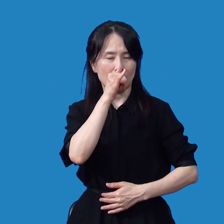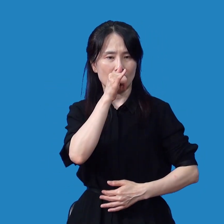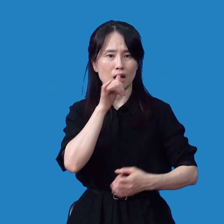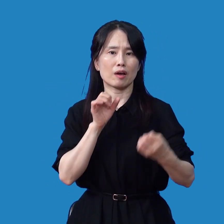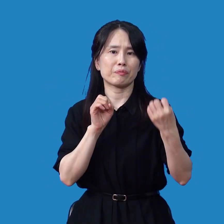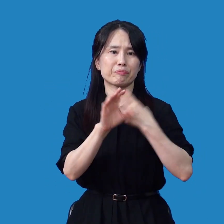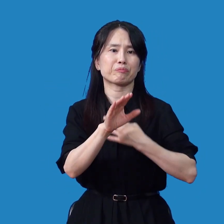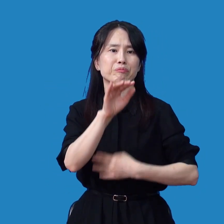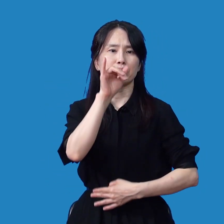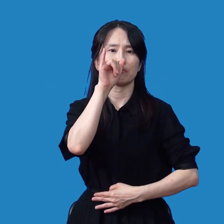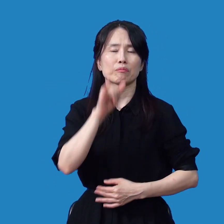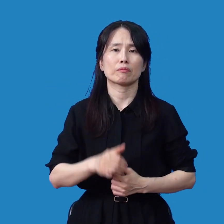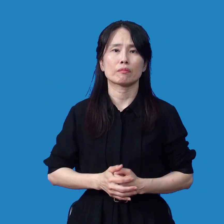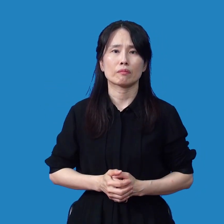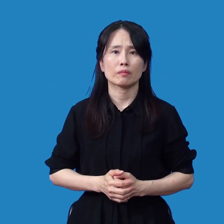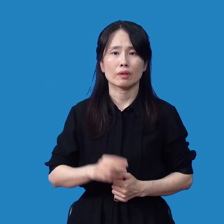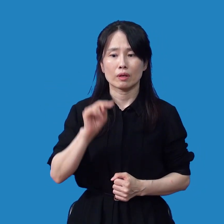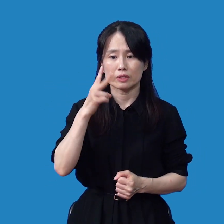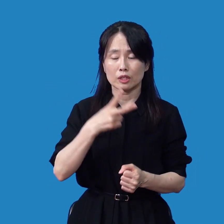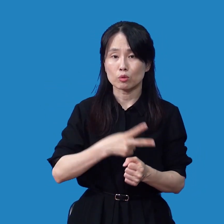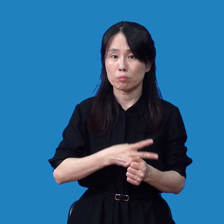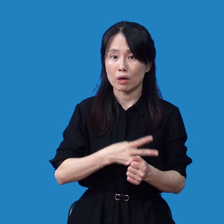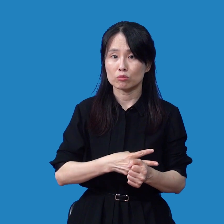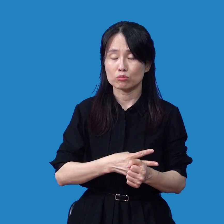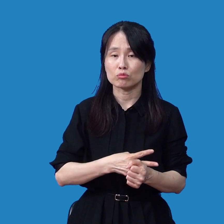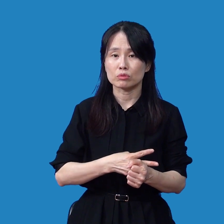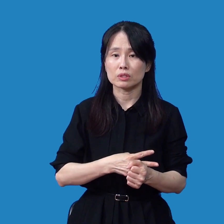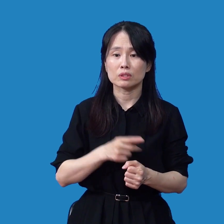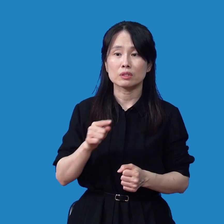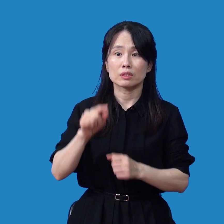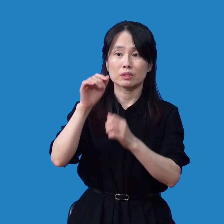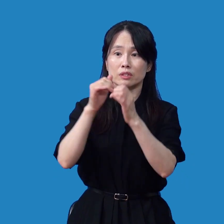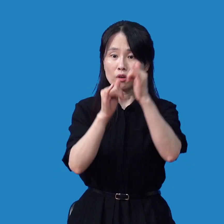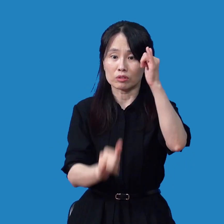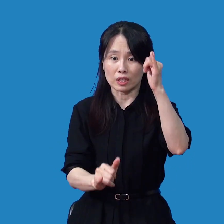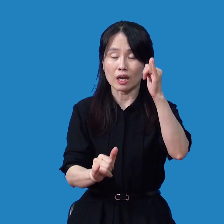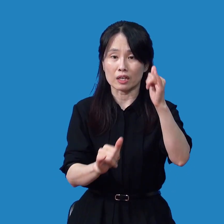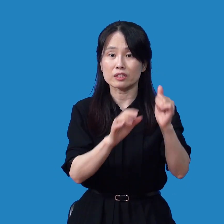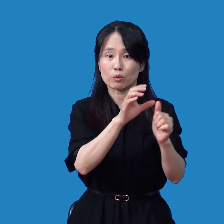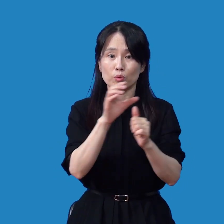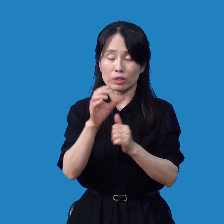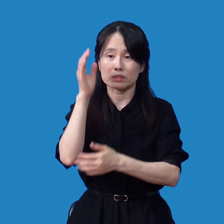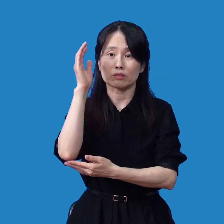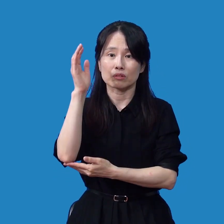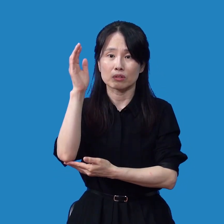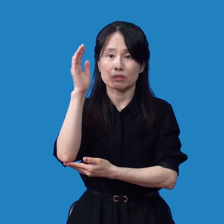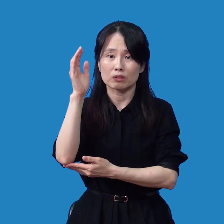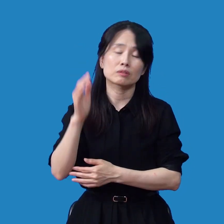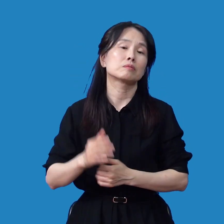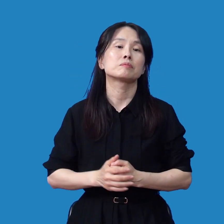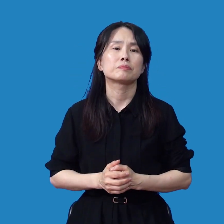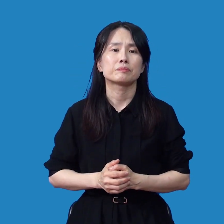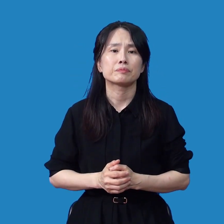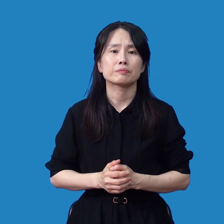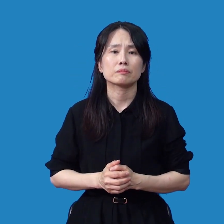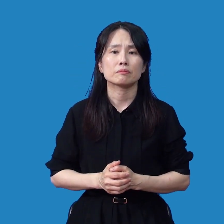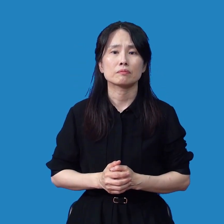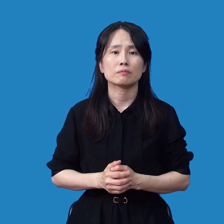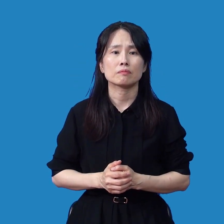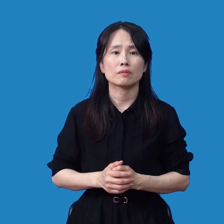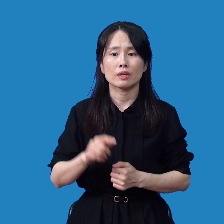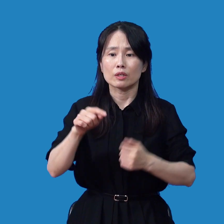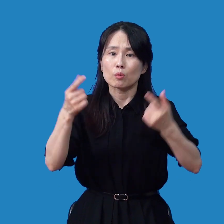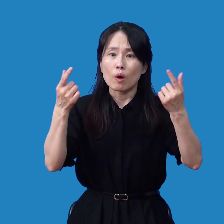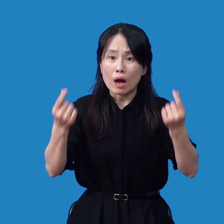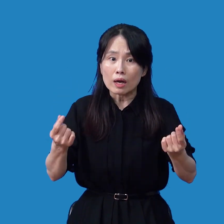말씀하십니다. 사도 바울이 그 역사적인 예를 들면서 5절에 이렇게 말합니다. 그런즉 이와